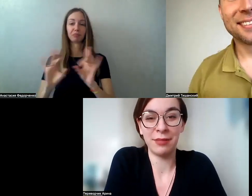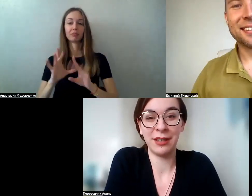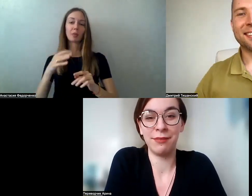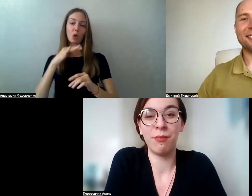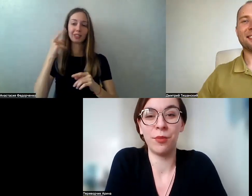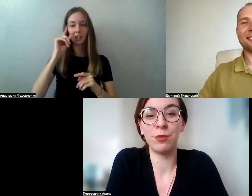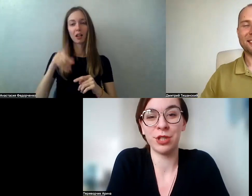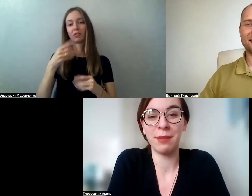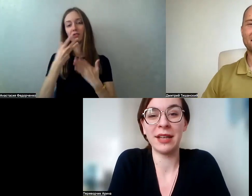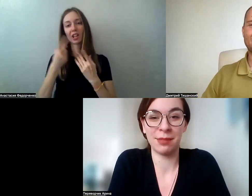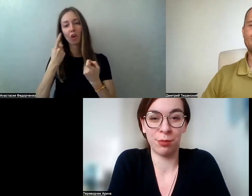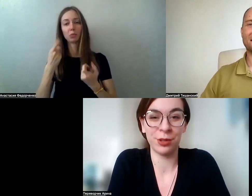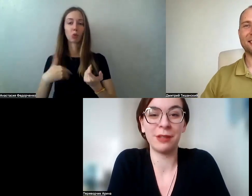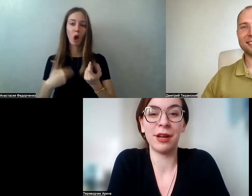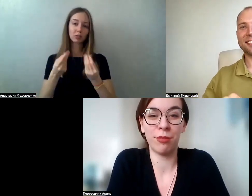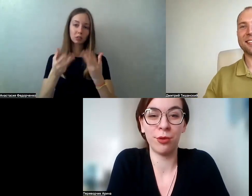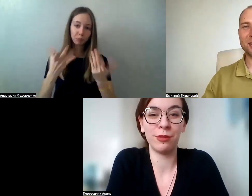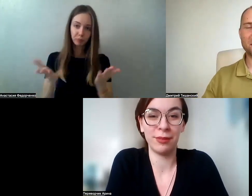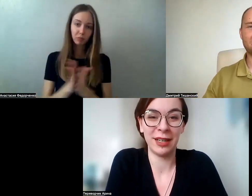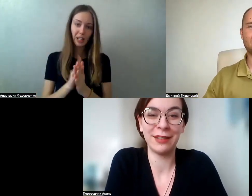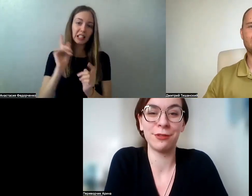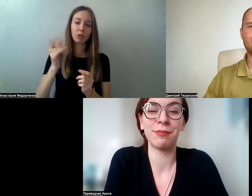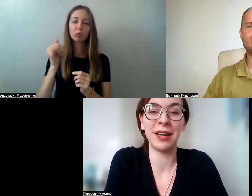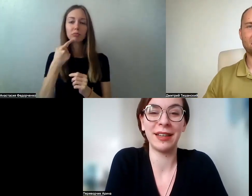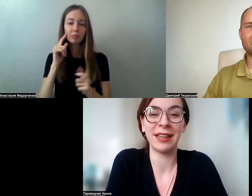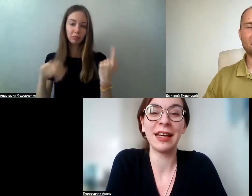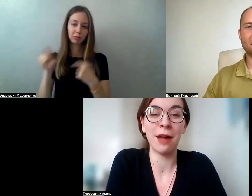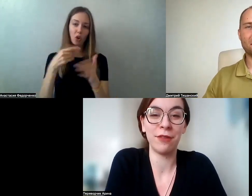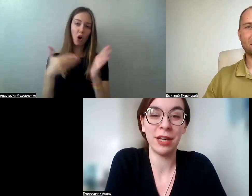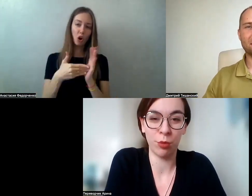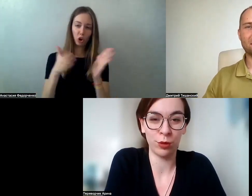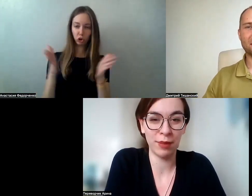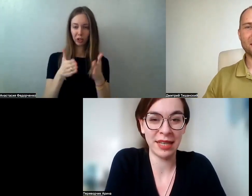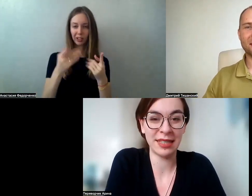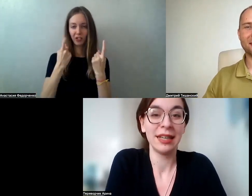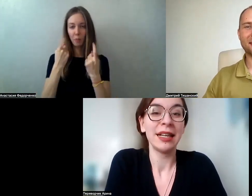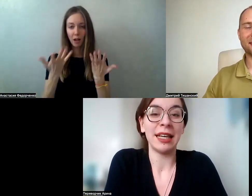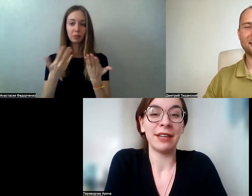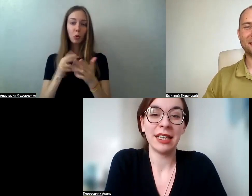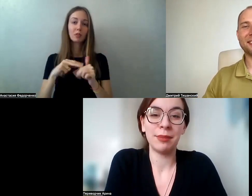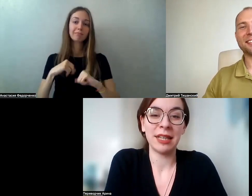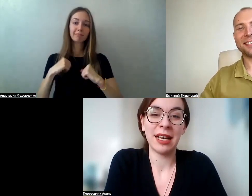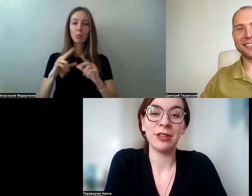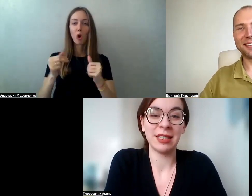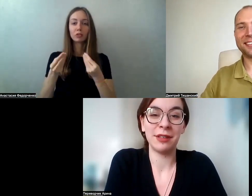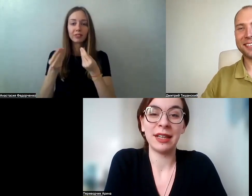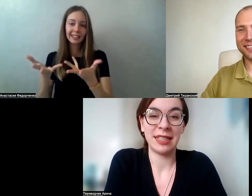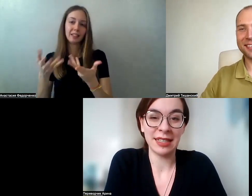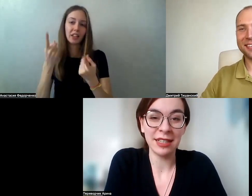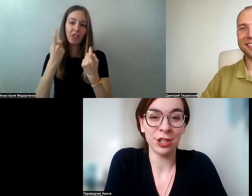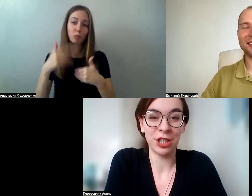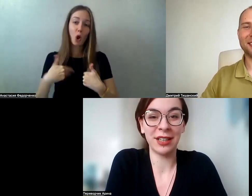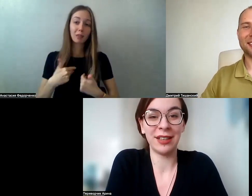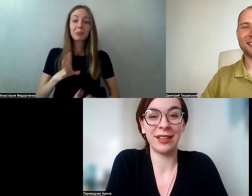также мой муж занимается спортом, гандболом, вот мы иногда играем в волейбол вместе, и в целом я стараюсь развивать